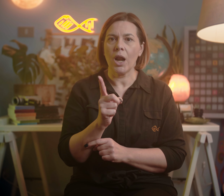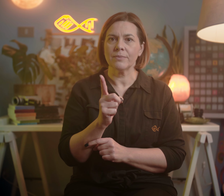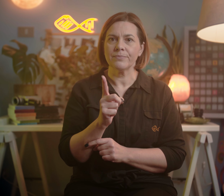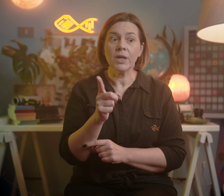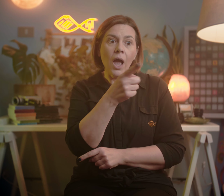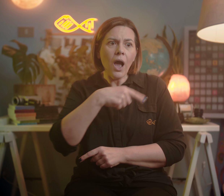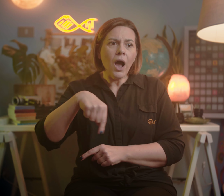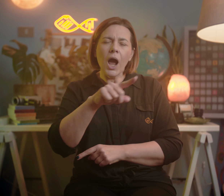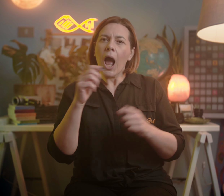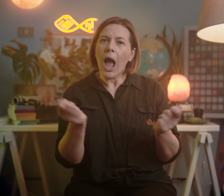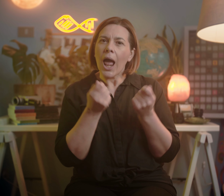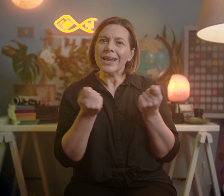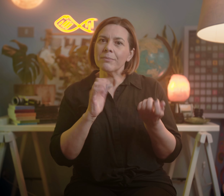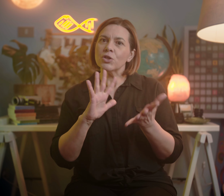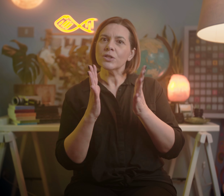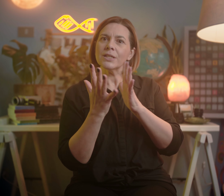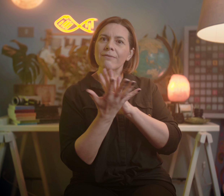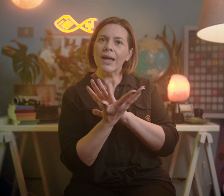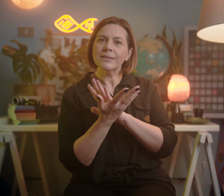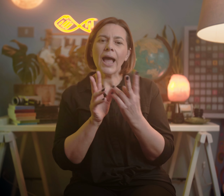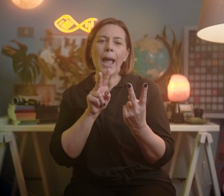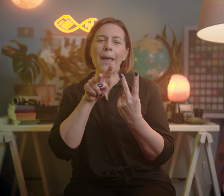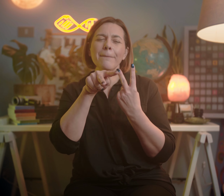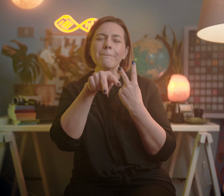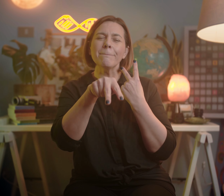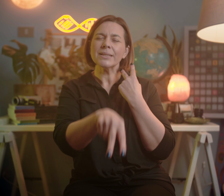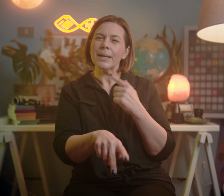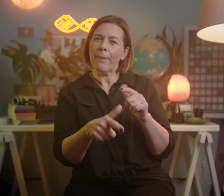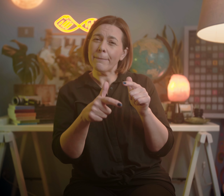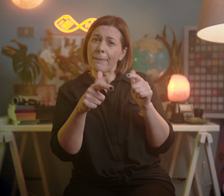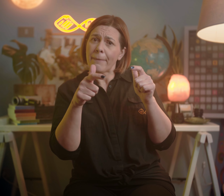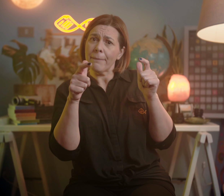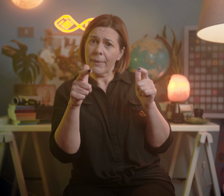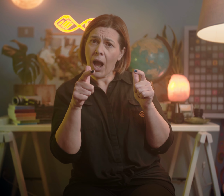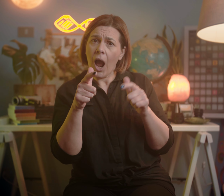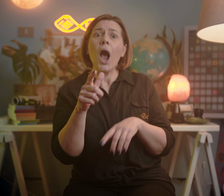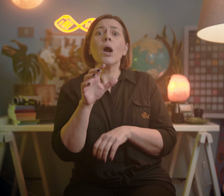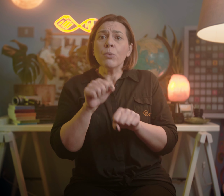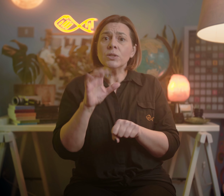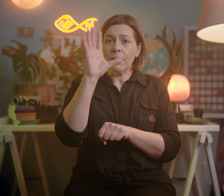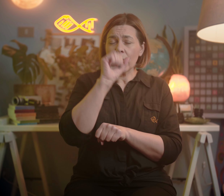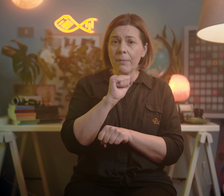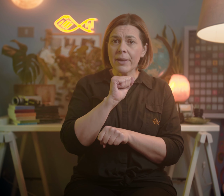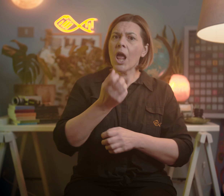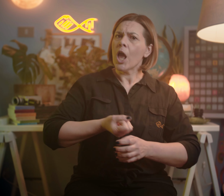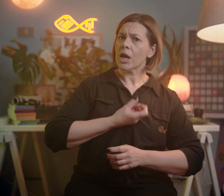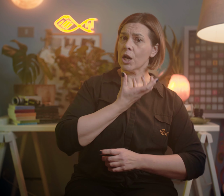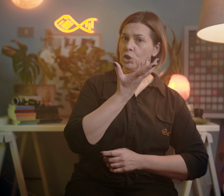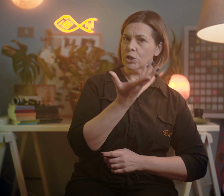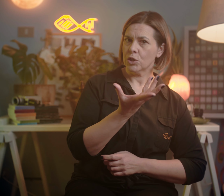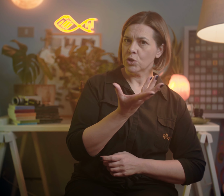solo ci aiuta ad empatizzare di più e capire se la scrittura, regia e recitazione sono buone, ma anche ci